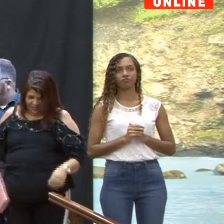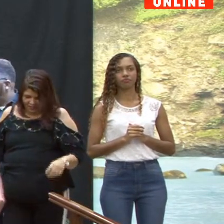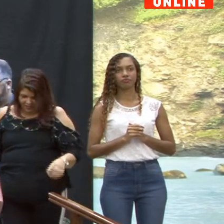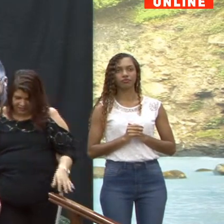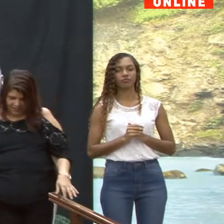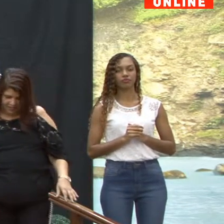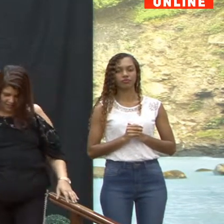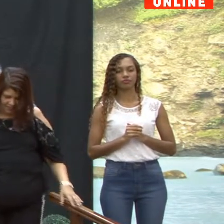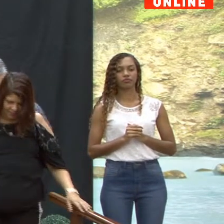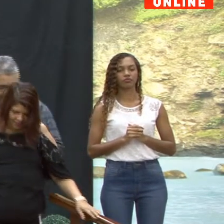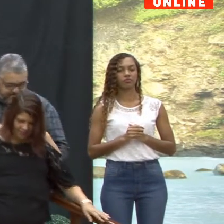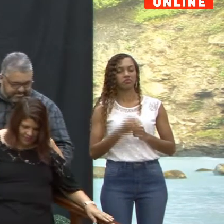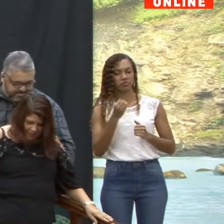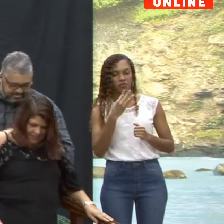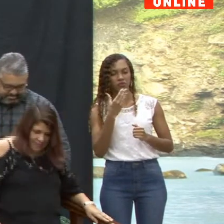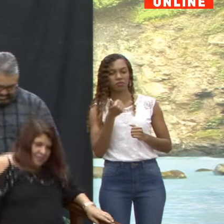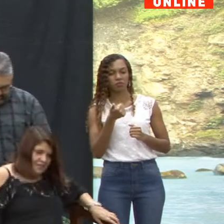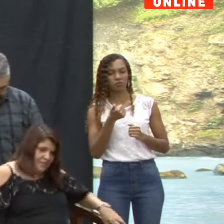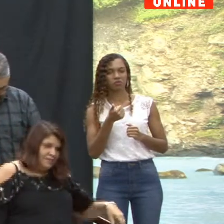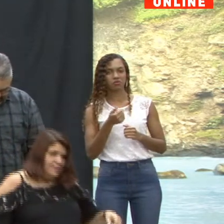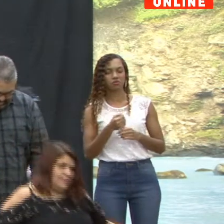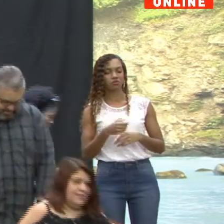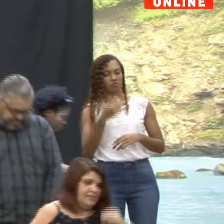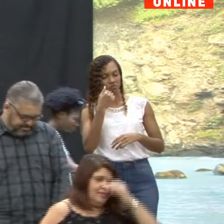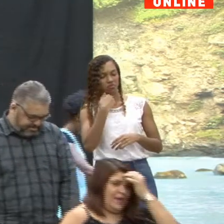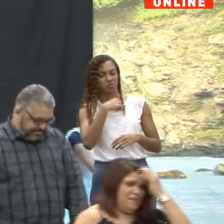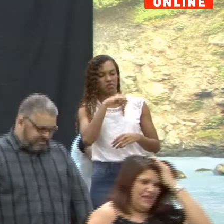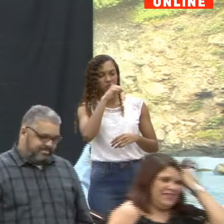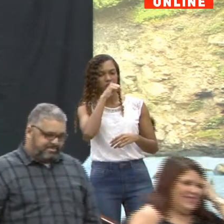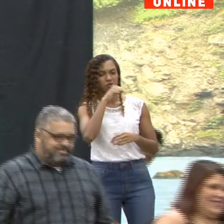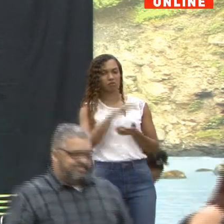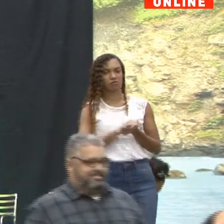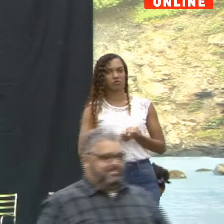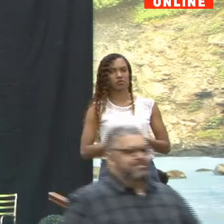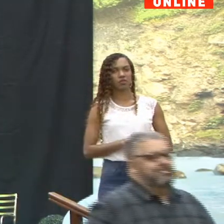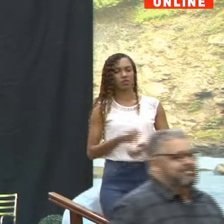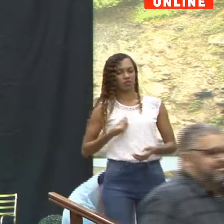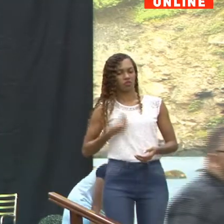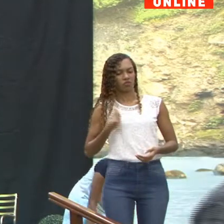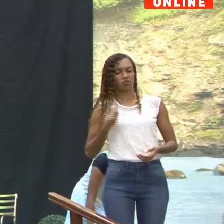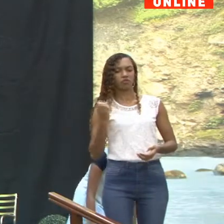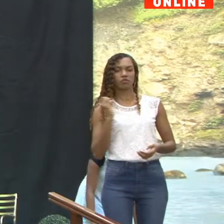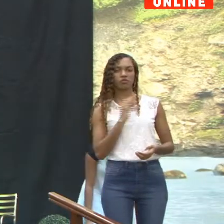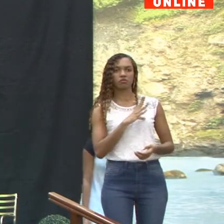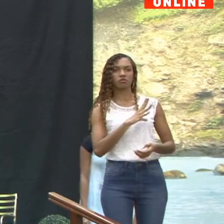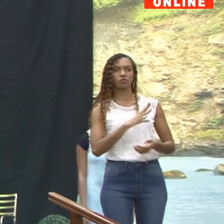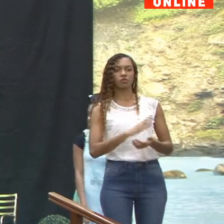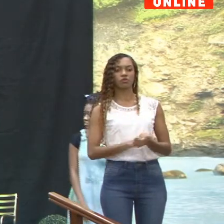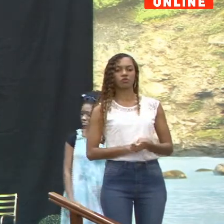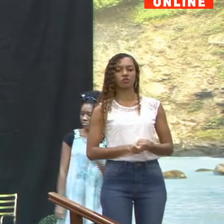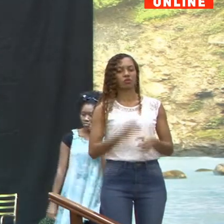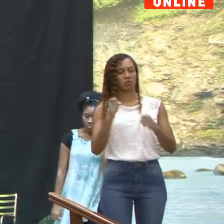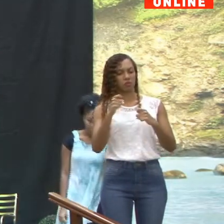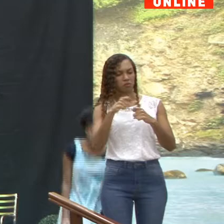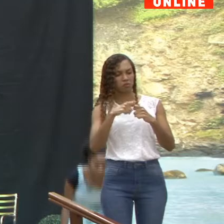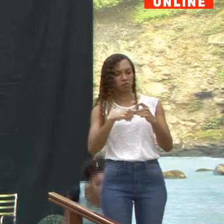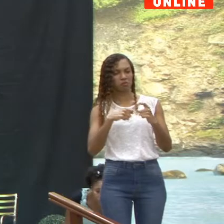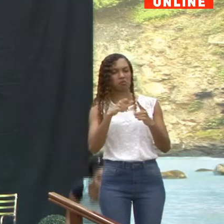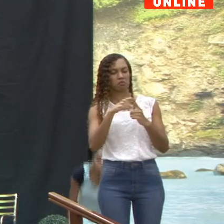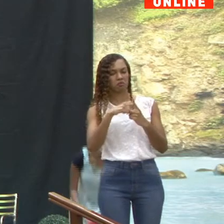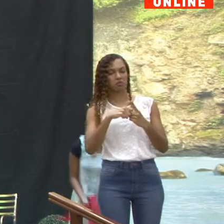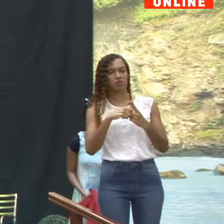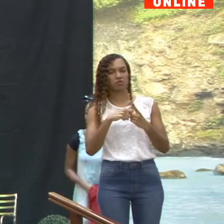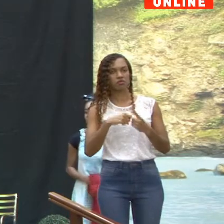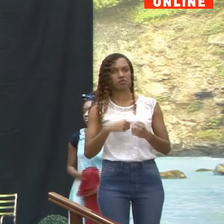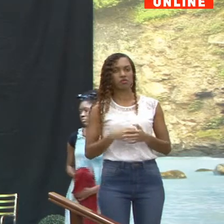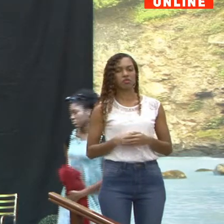Que bom, né, irmãs? Nós estamos vivendo algo novo nesse mês da família. E com